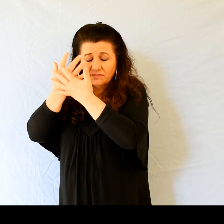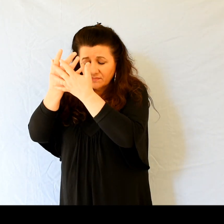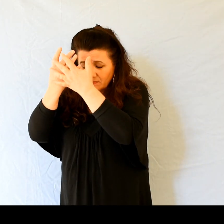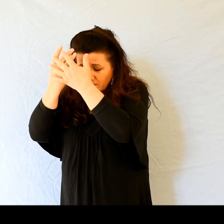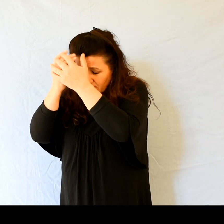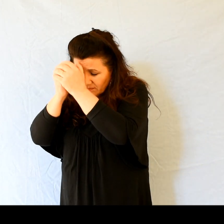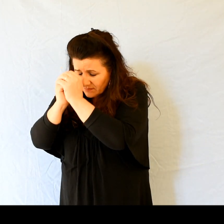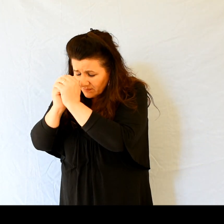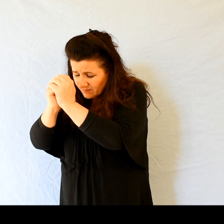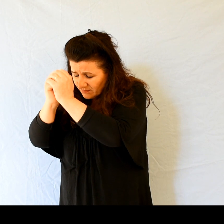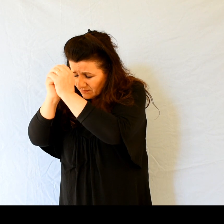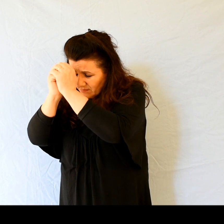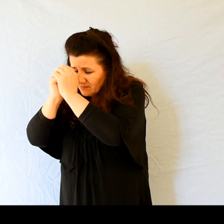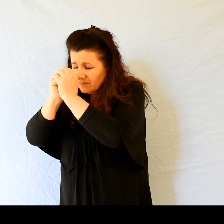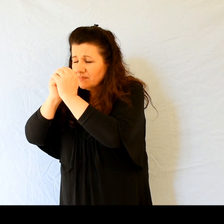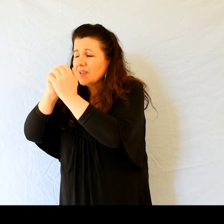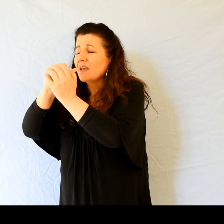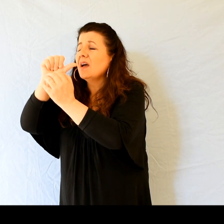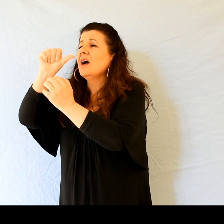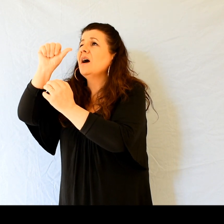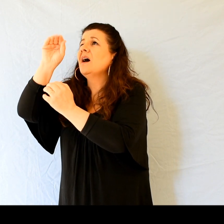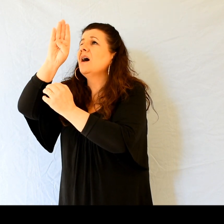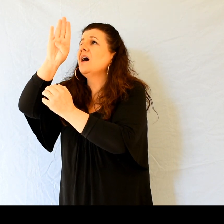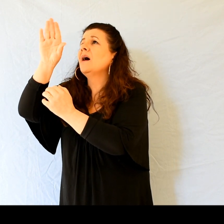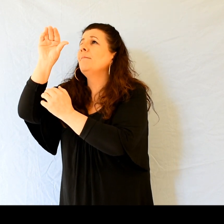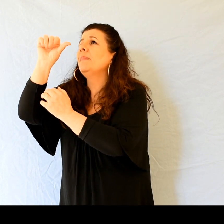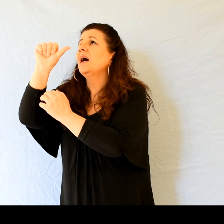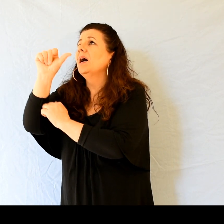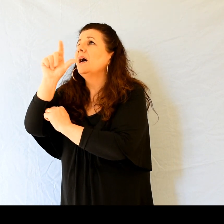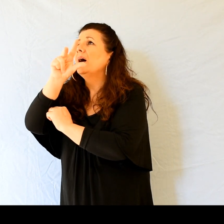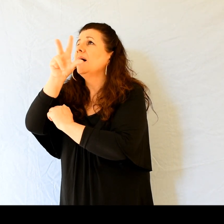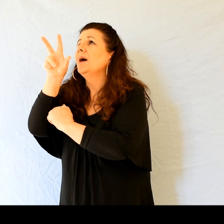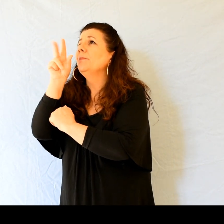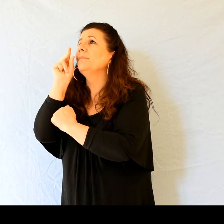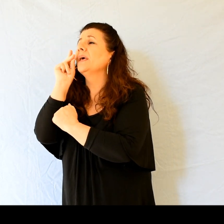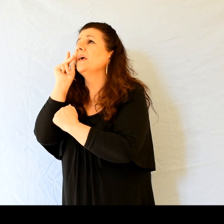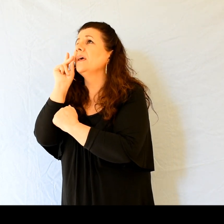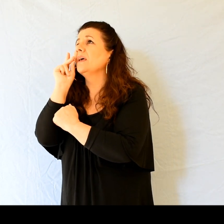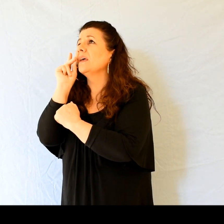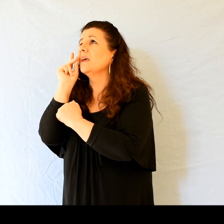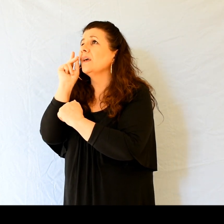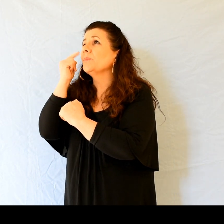« Abba, Père, tout est possible pour toi.